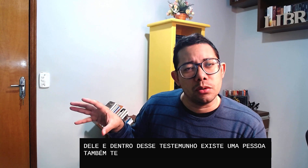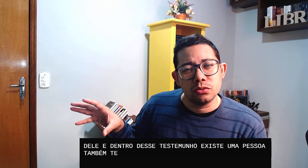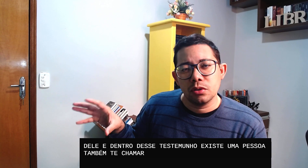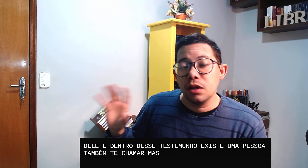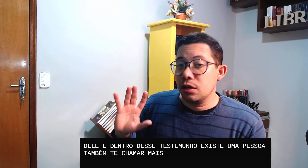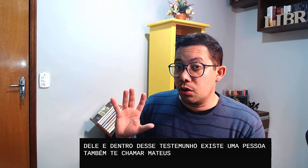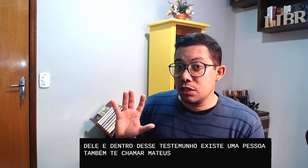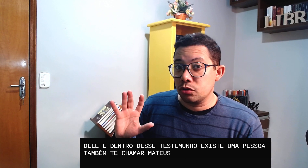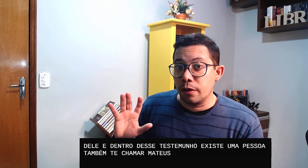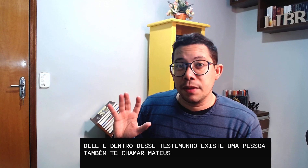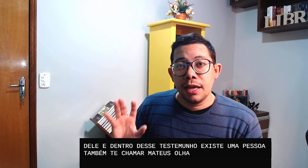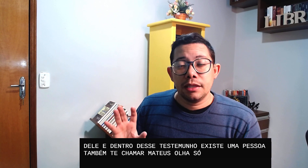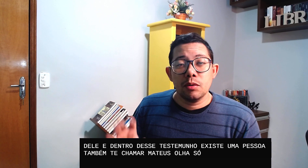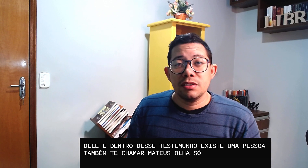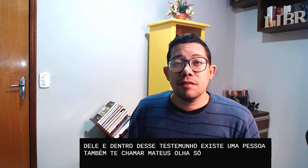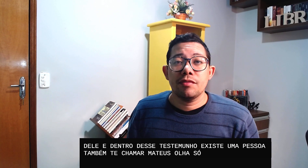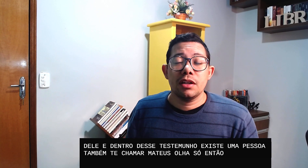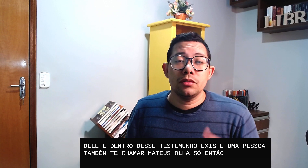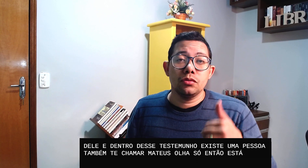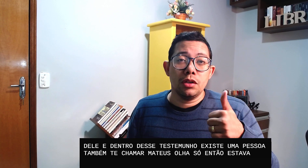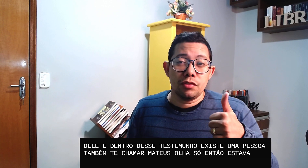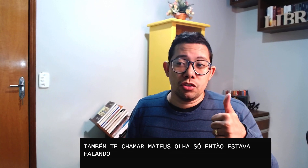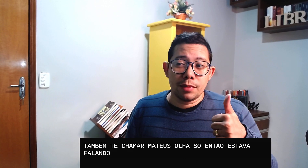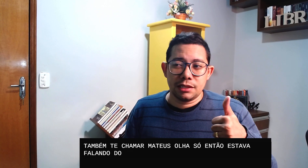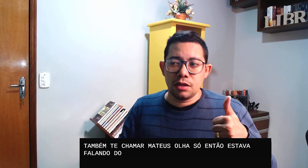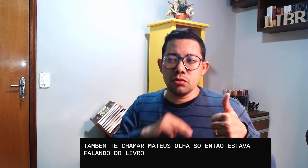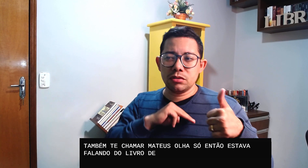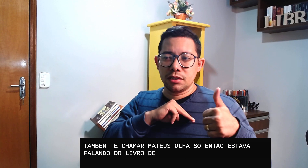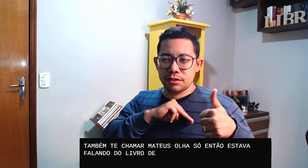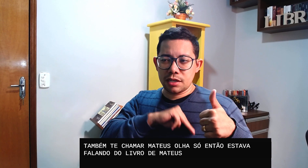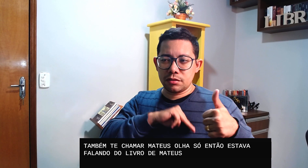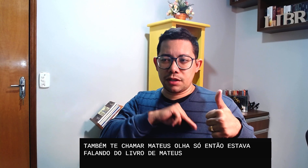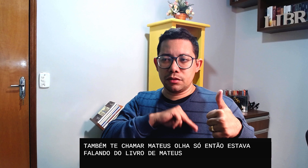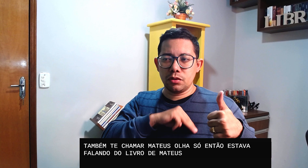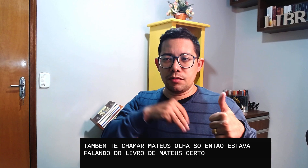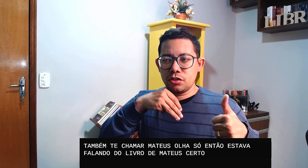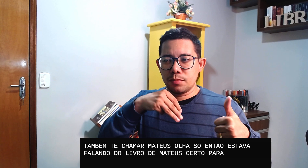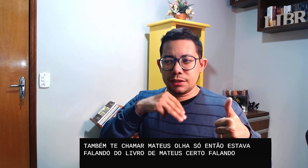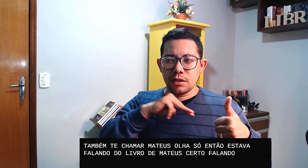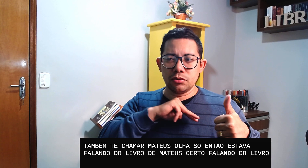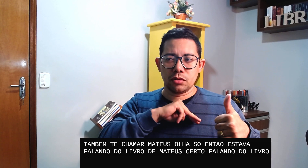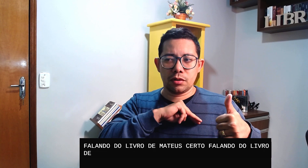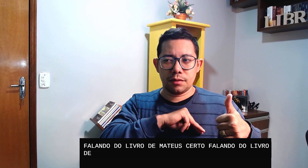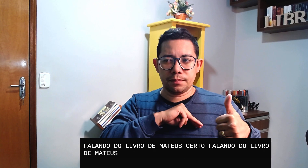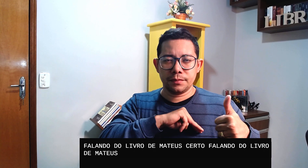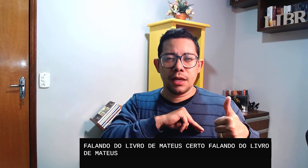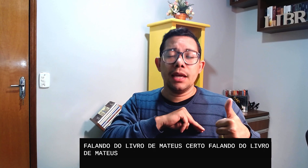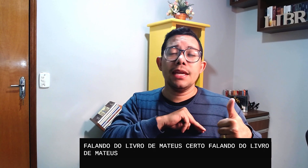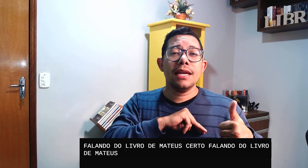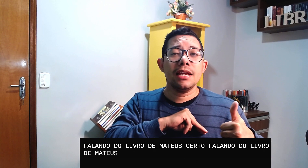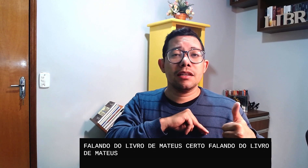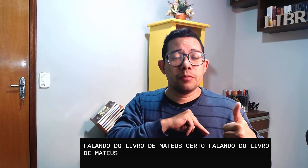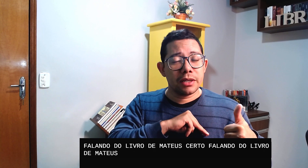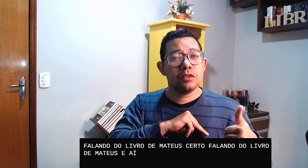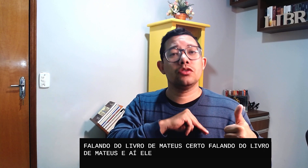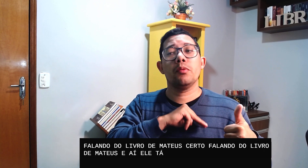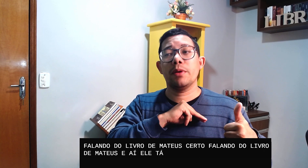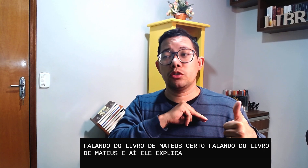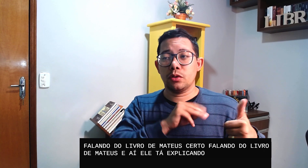Mateus. Olha só. Então ele estava falando do livro de Mateus, certo? Falando do livro de Mateus, ó. E aí ele está explicando sobre o